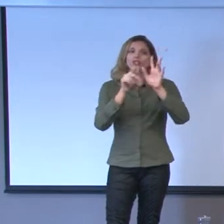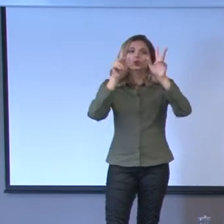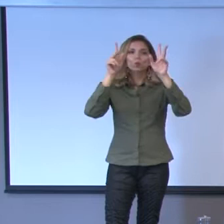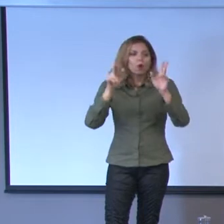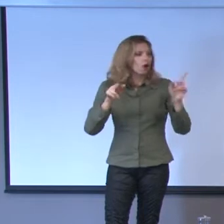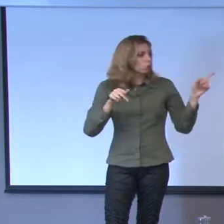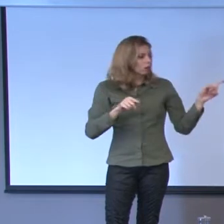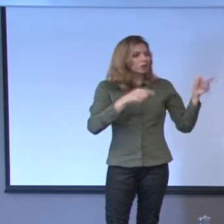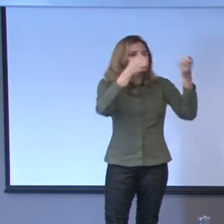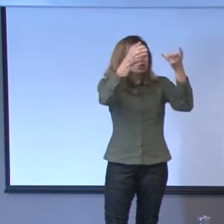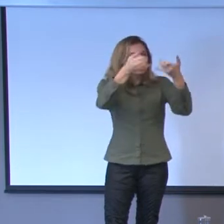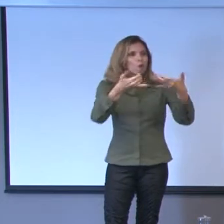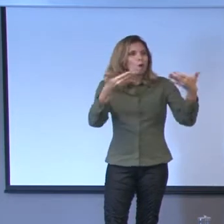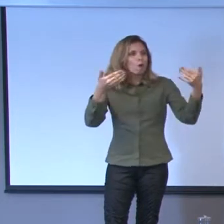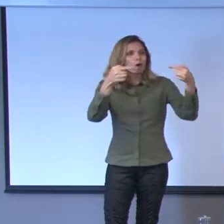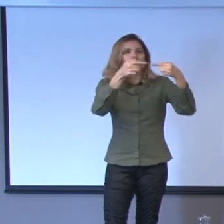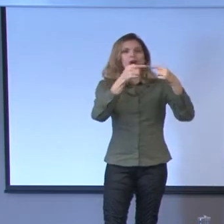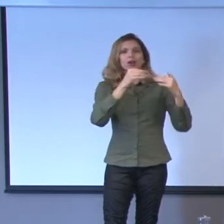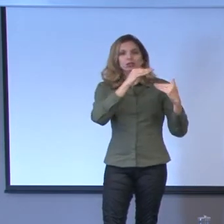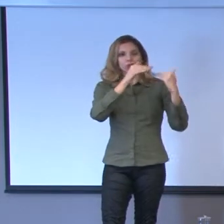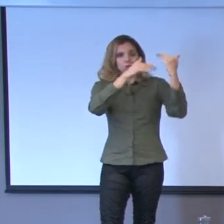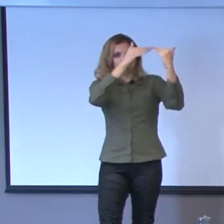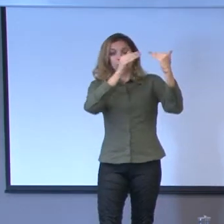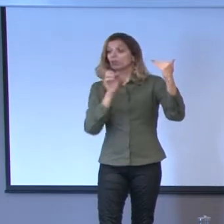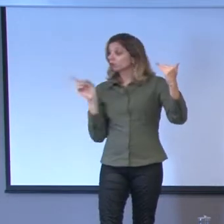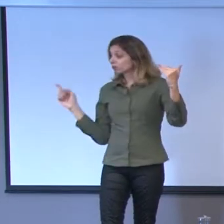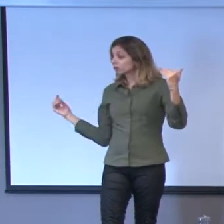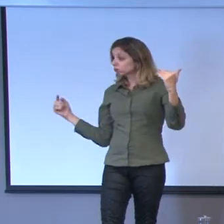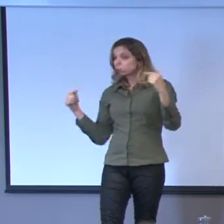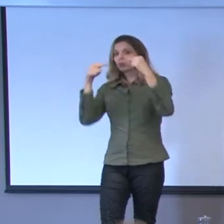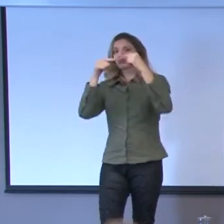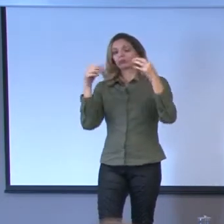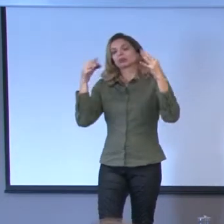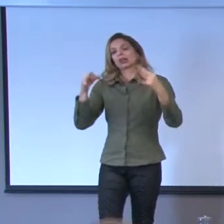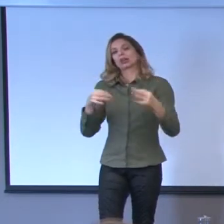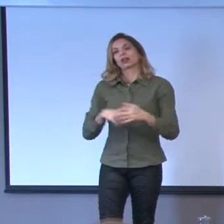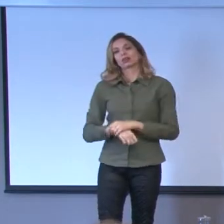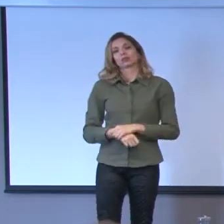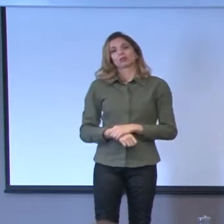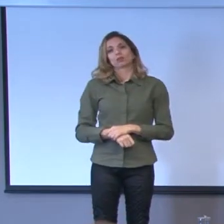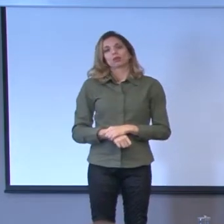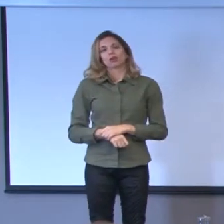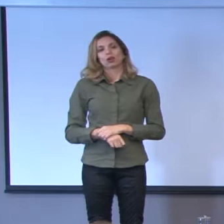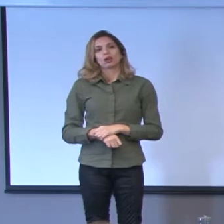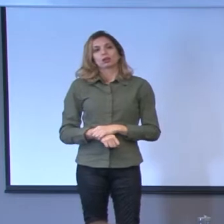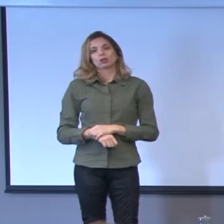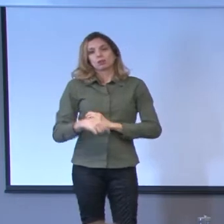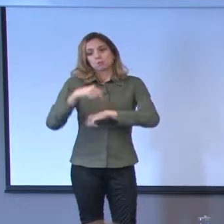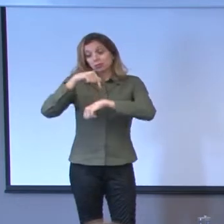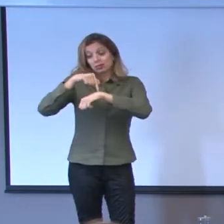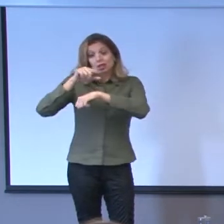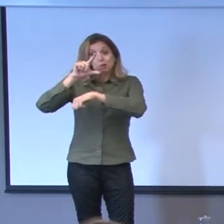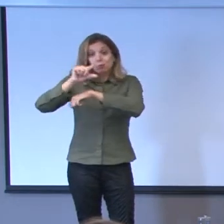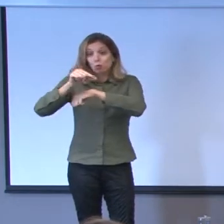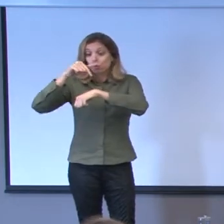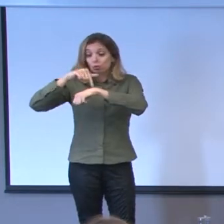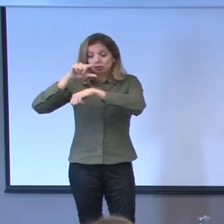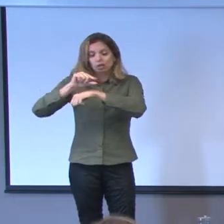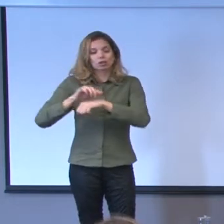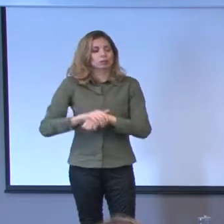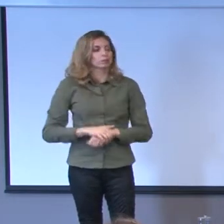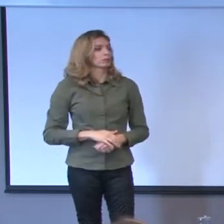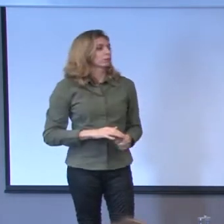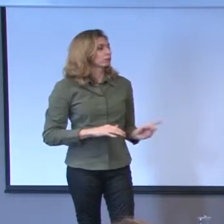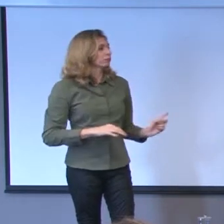Rodrigo acabou de falar, dos avanços que a gente teve em muito pouco tempo, né? Eu vou